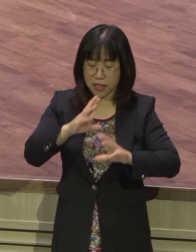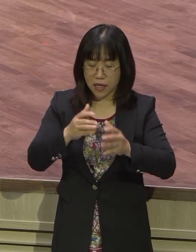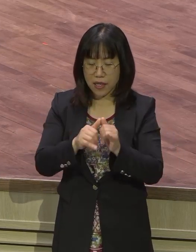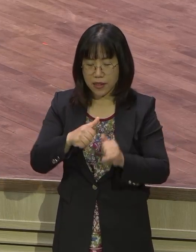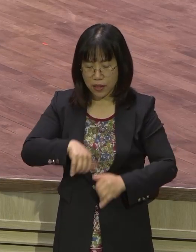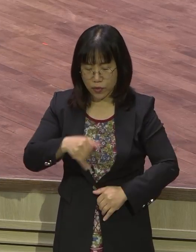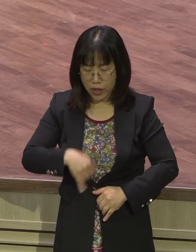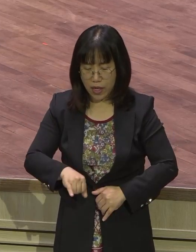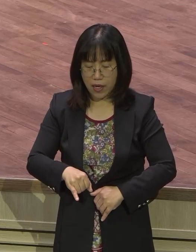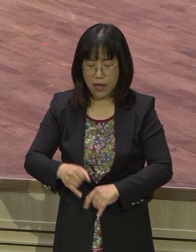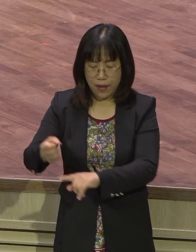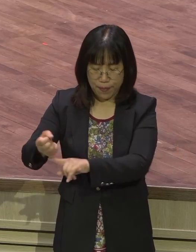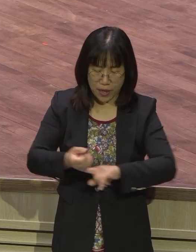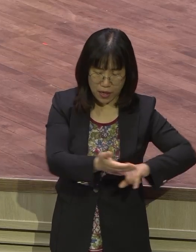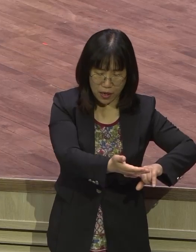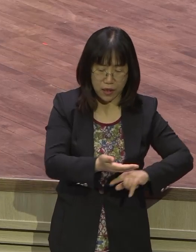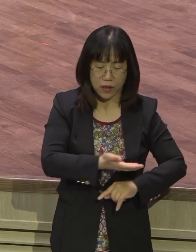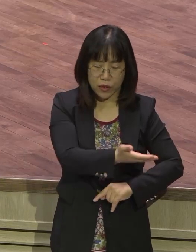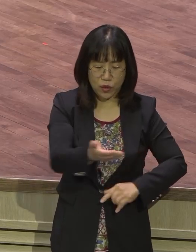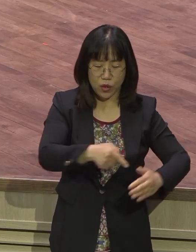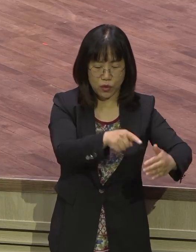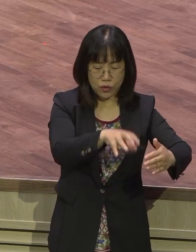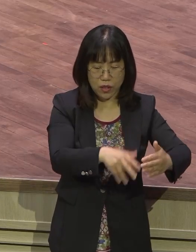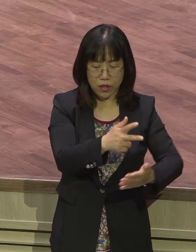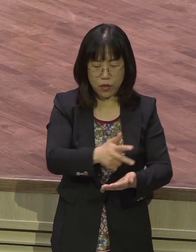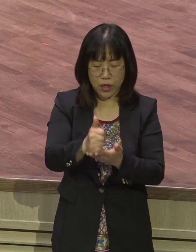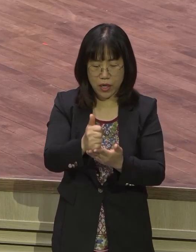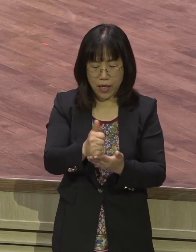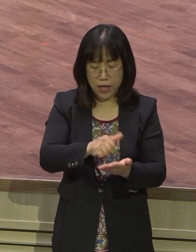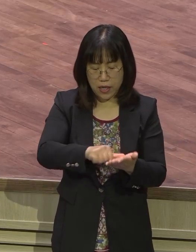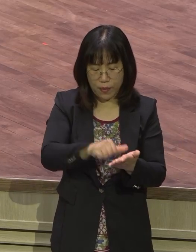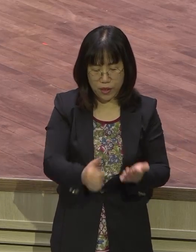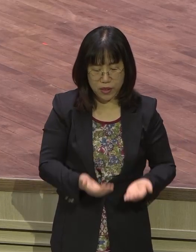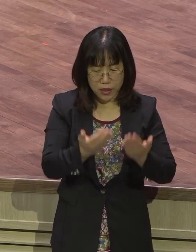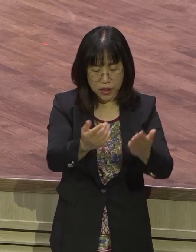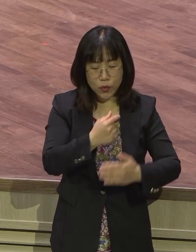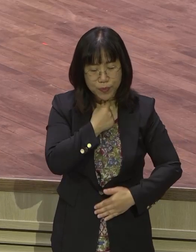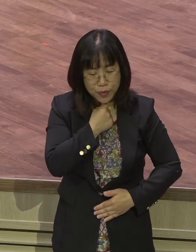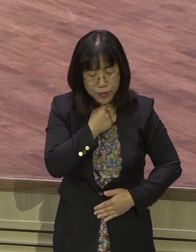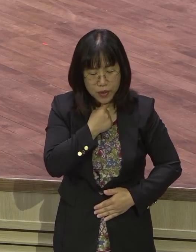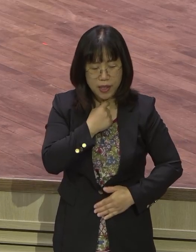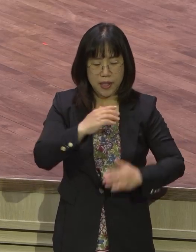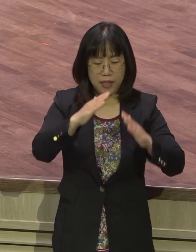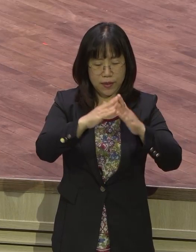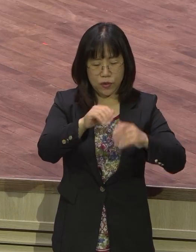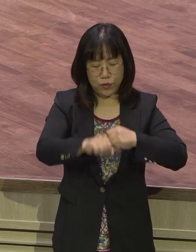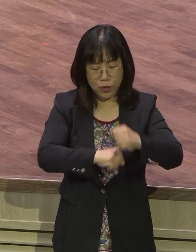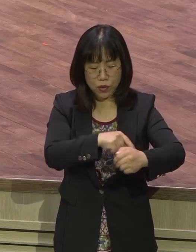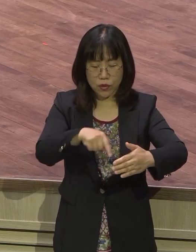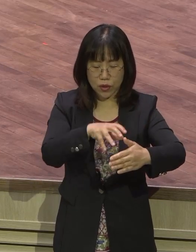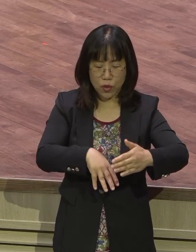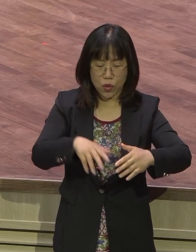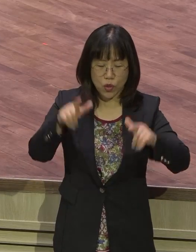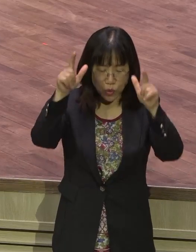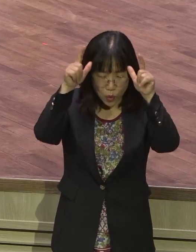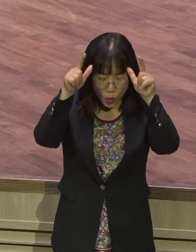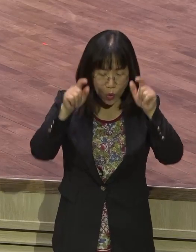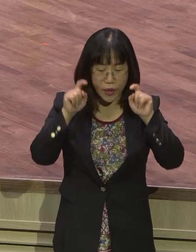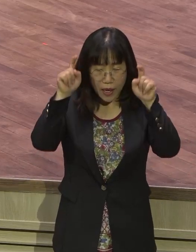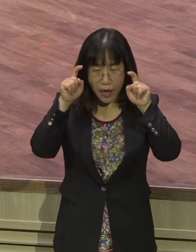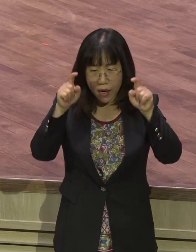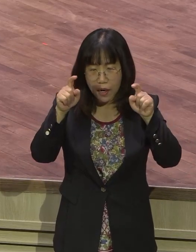말하이르라. 너희 중에 누구든지 여호와께 예물을 드리려거든 가축 중에서 소나 양으로 예물을 드릴지니라.